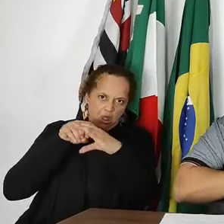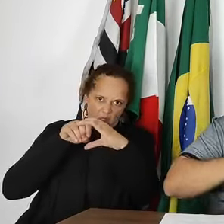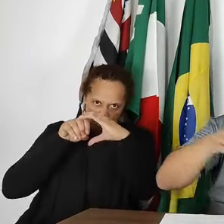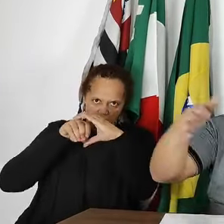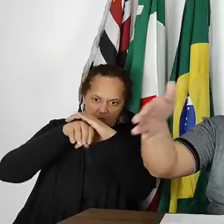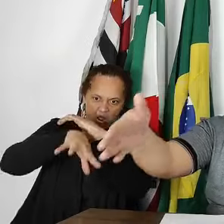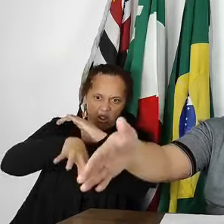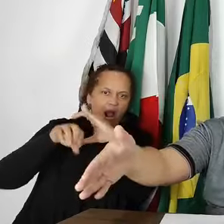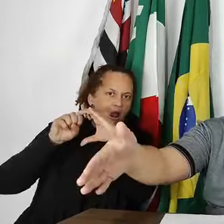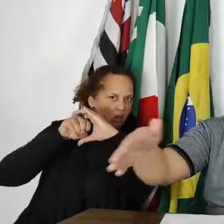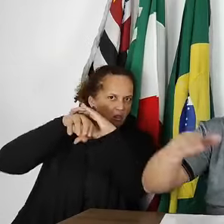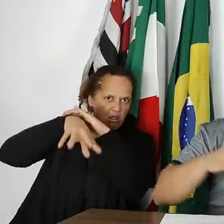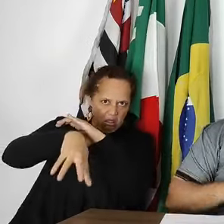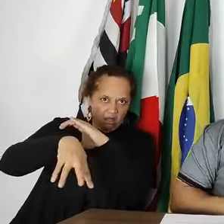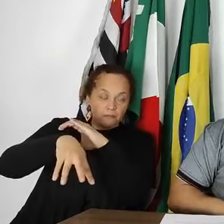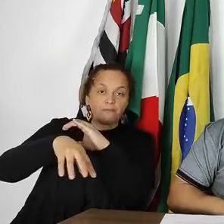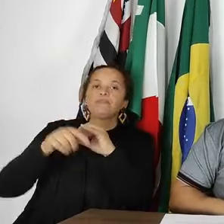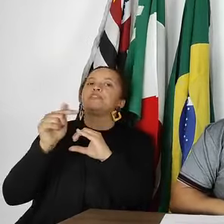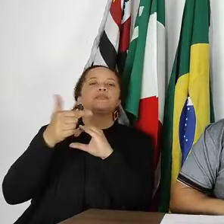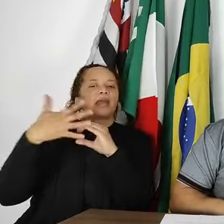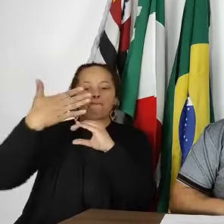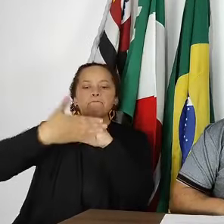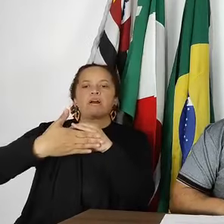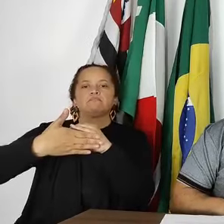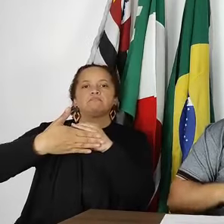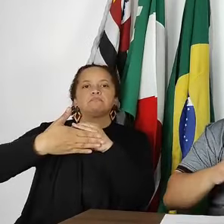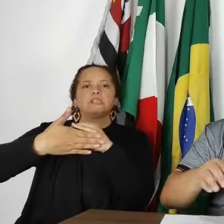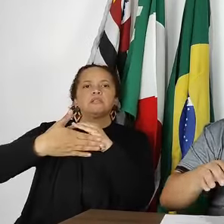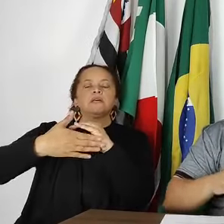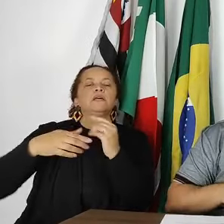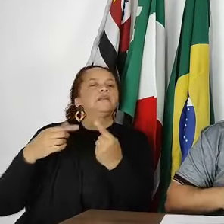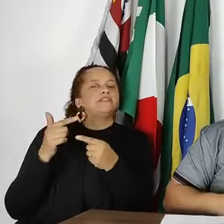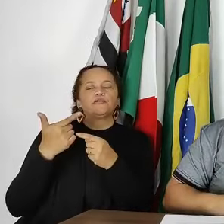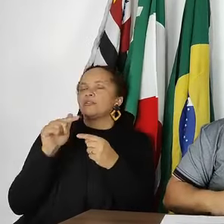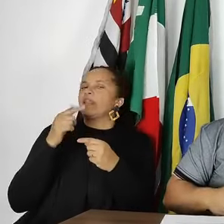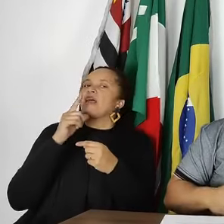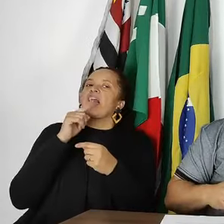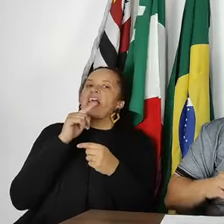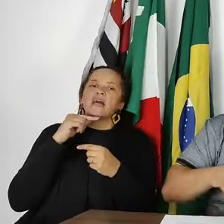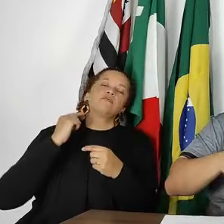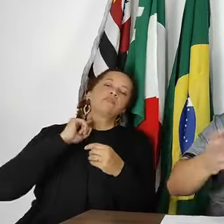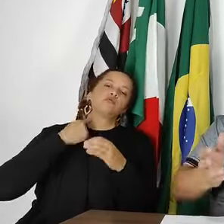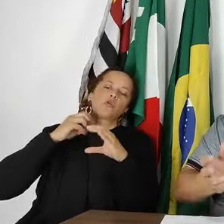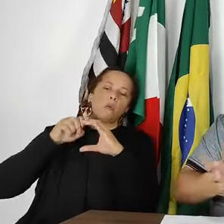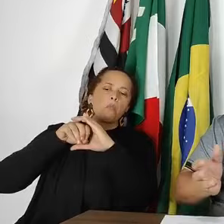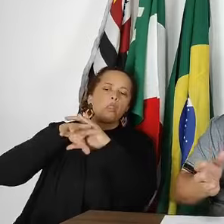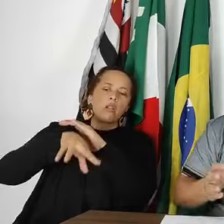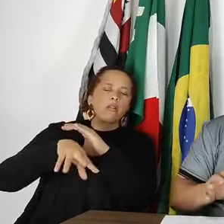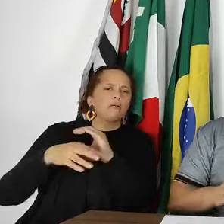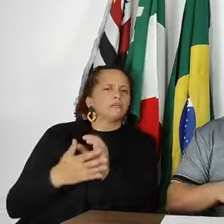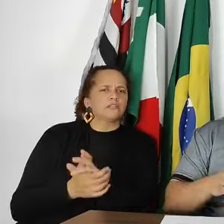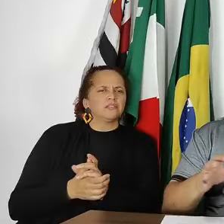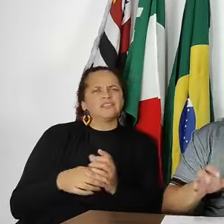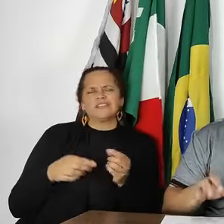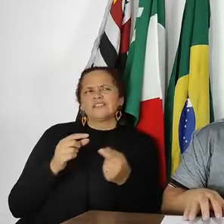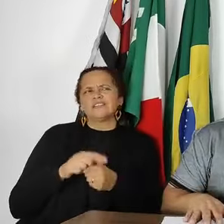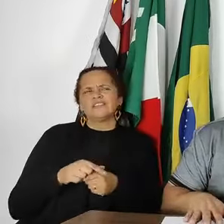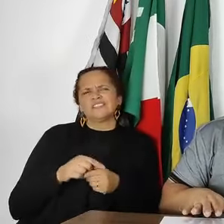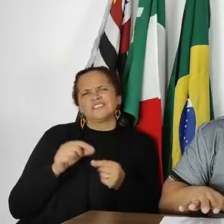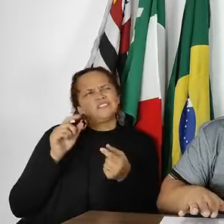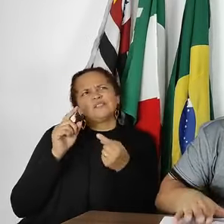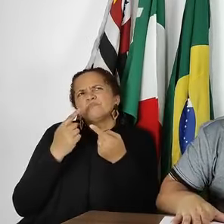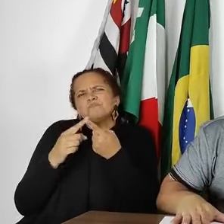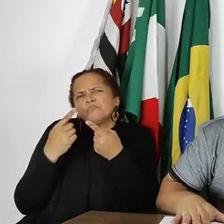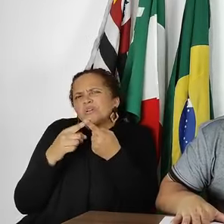as casas não despejam mais essa água poluída dentro do rio. E o que é, Fernando, mas o que é essa comparação? O que